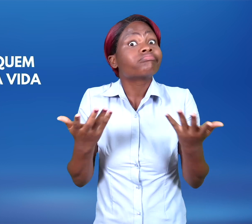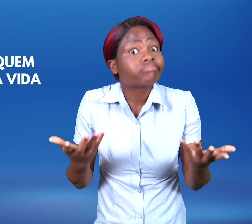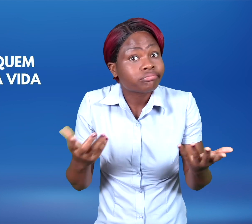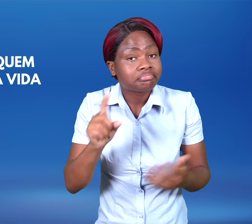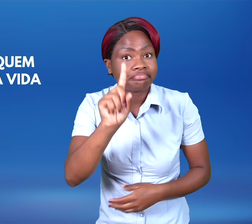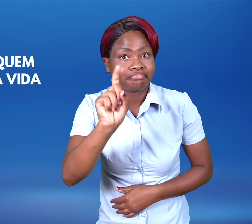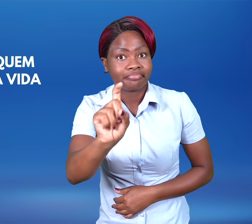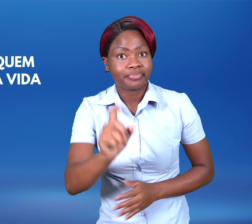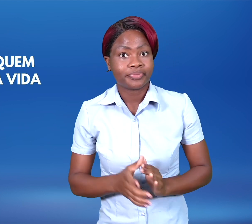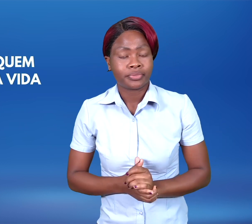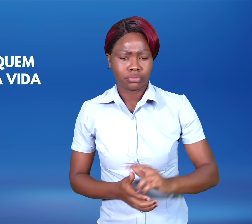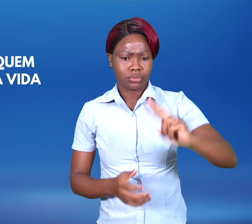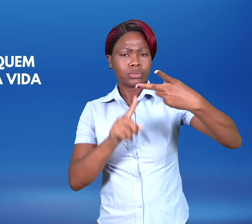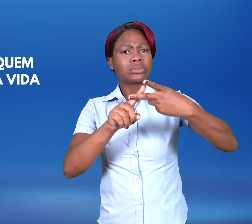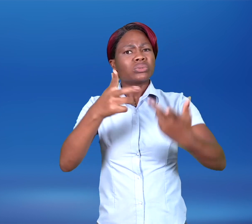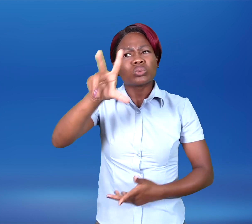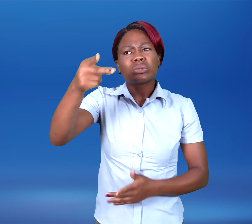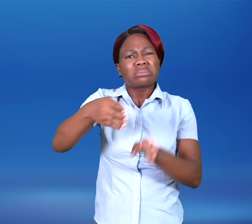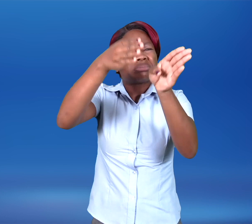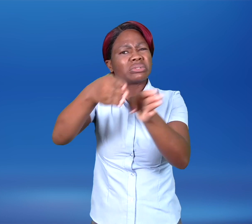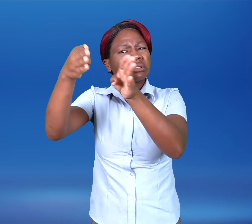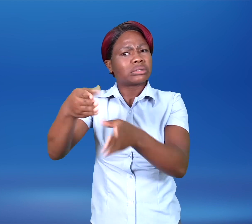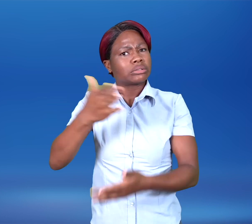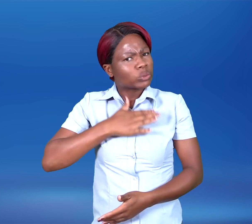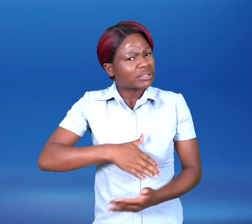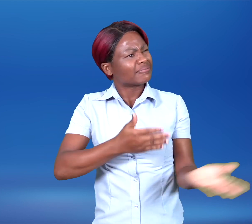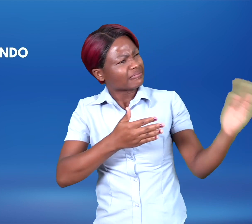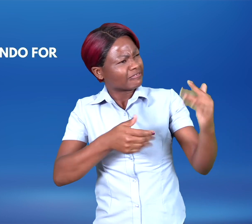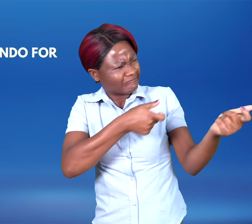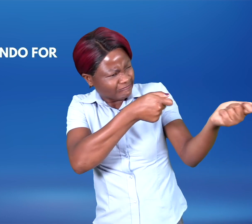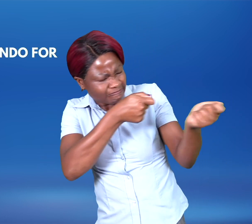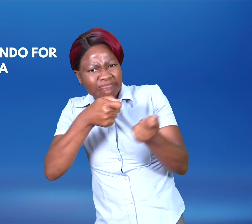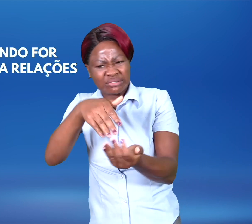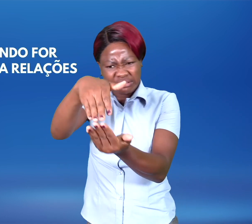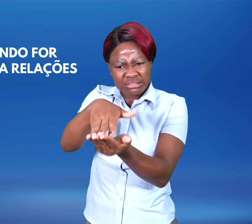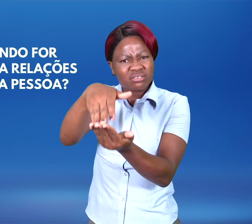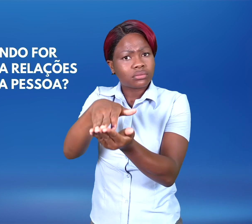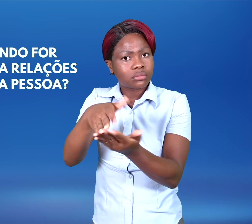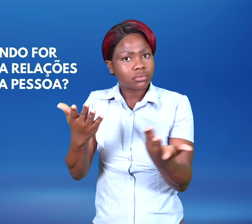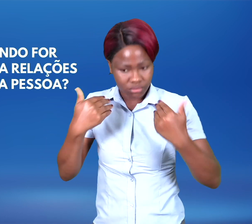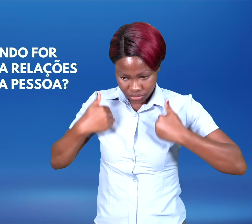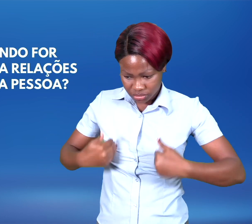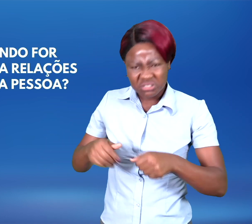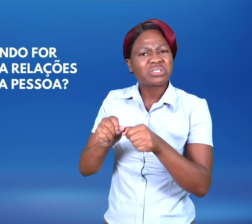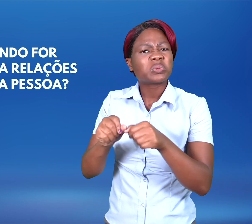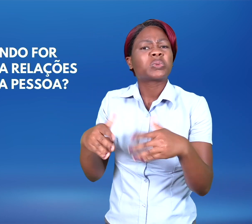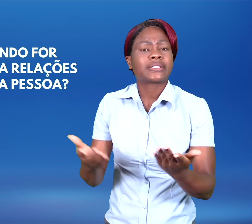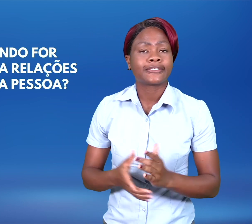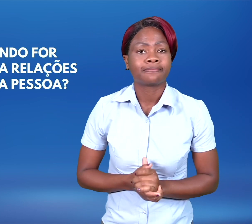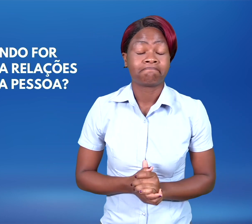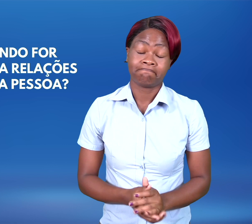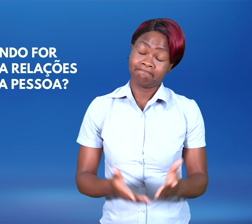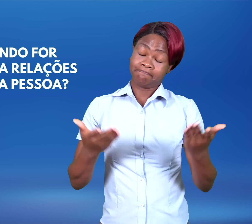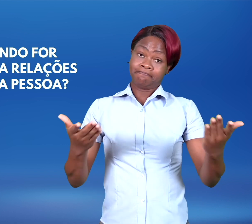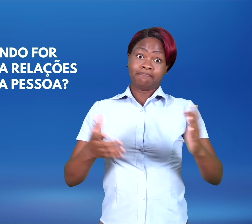e com quem se deve iniciar a vida sexual? O que fazer quando for esforçado a manter relações sexuais